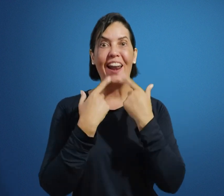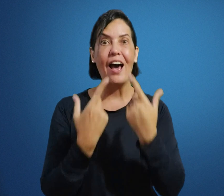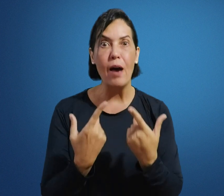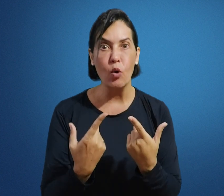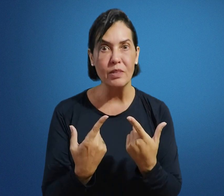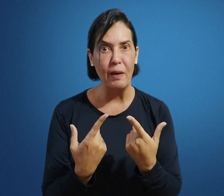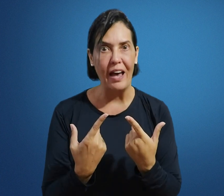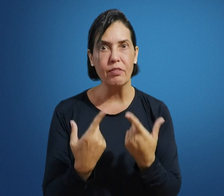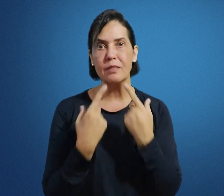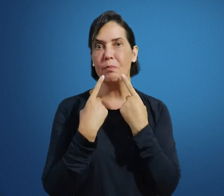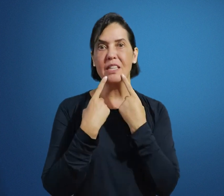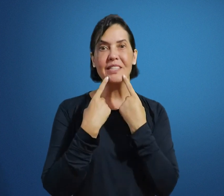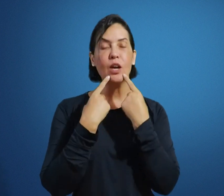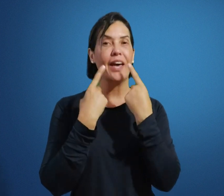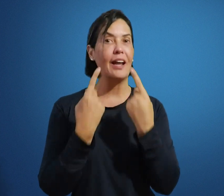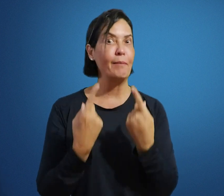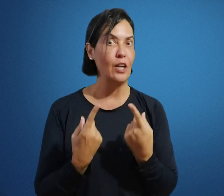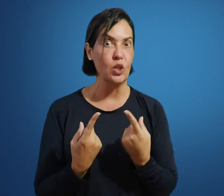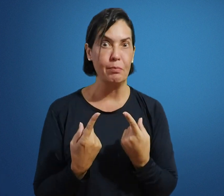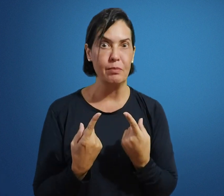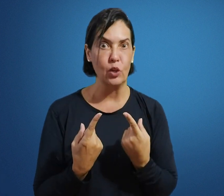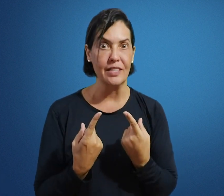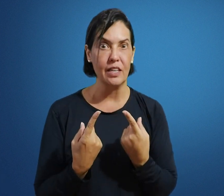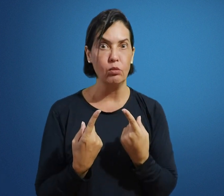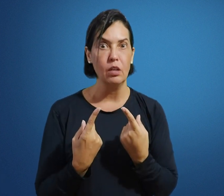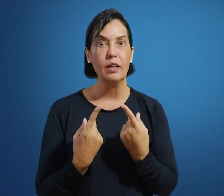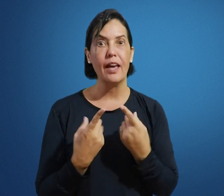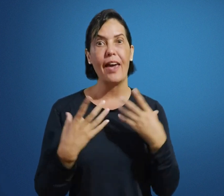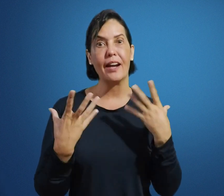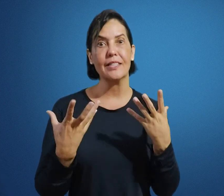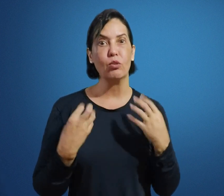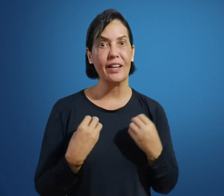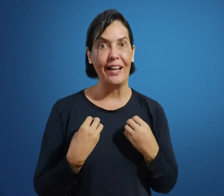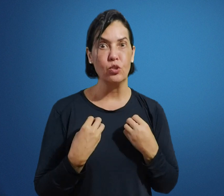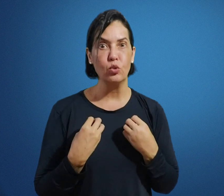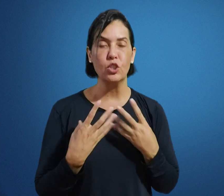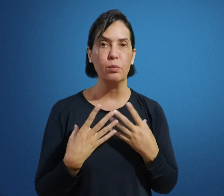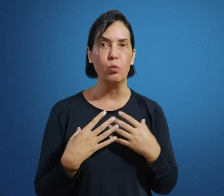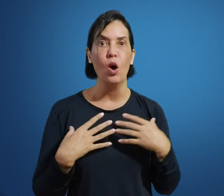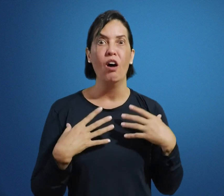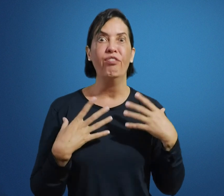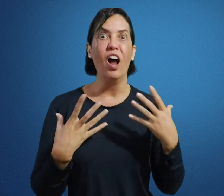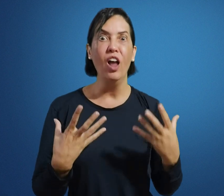falar algumas palavras, e mesmo assim não era na nossa mesma entonação, né? Era na singularidade surda, tipo,